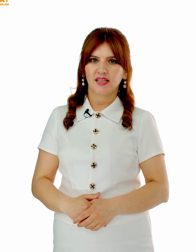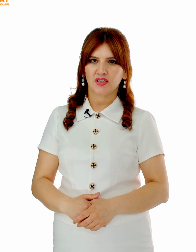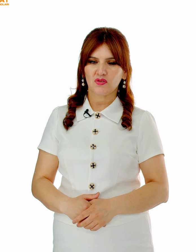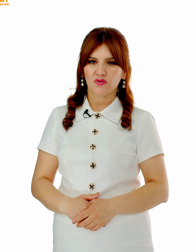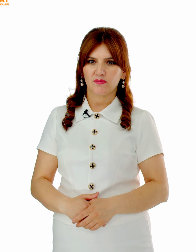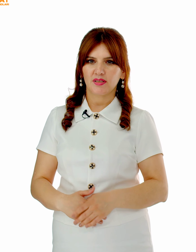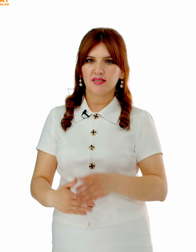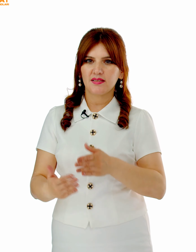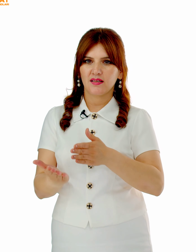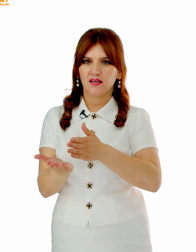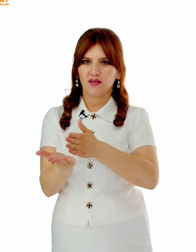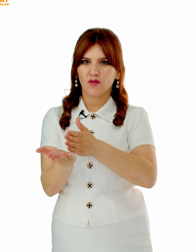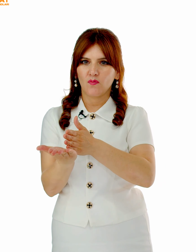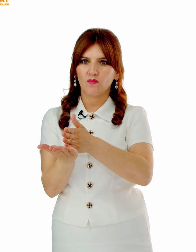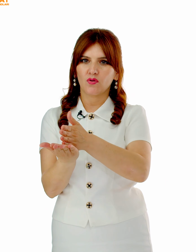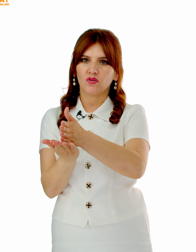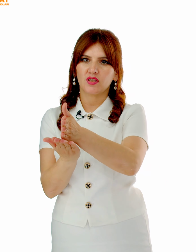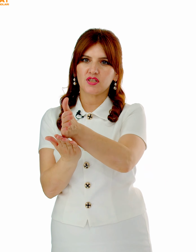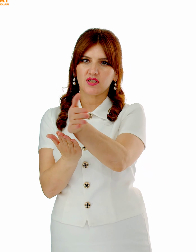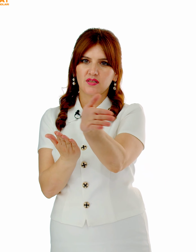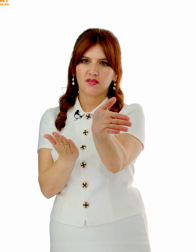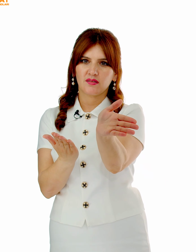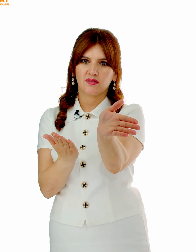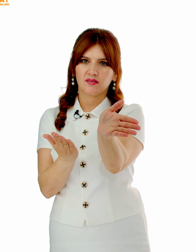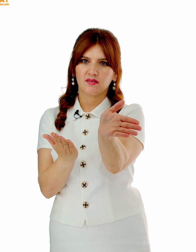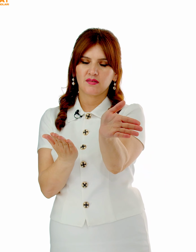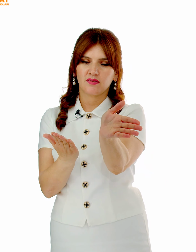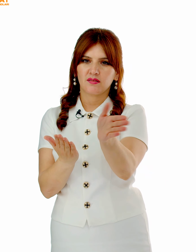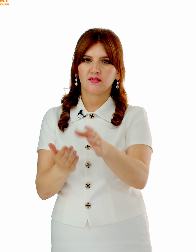Keyingi so'zimiz burilish.